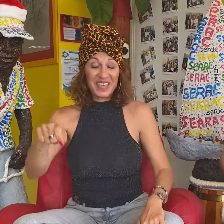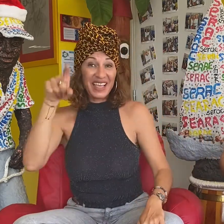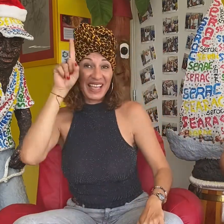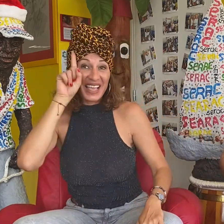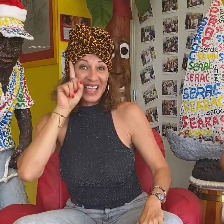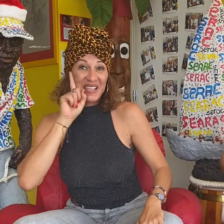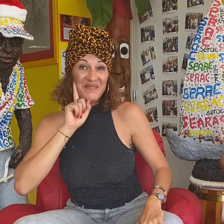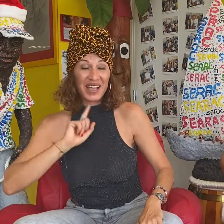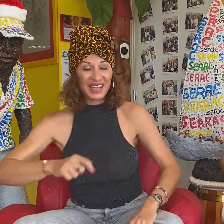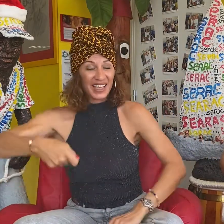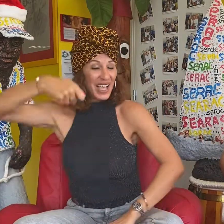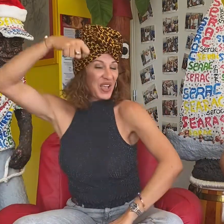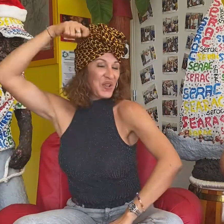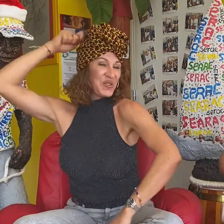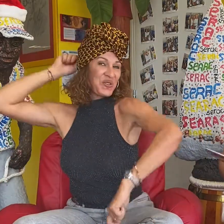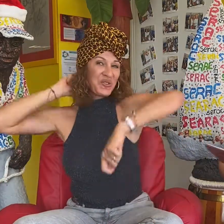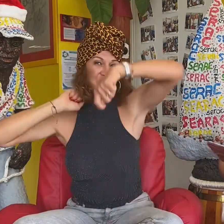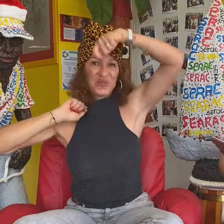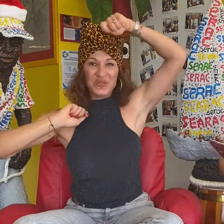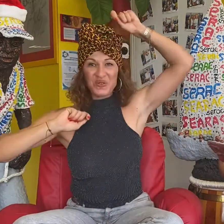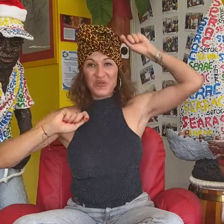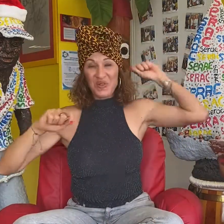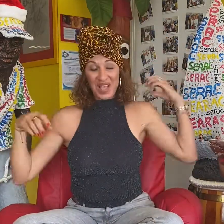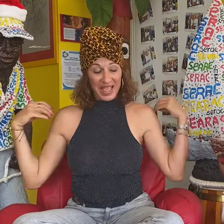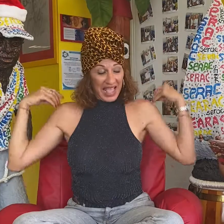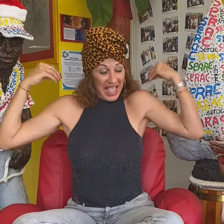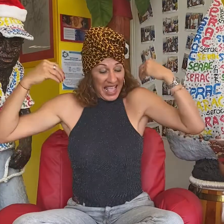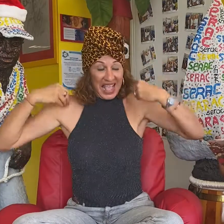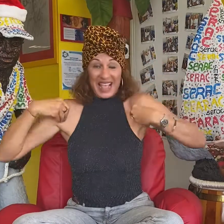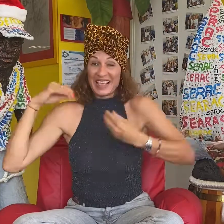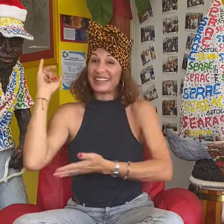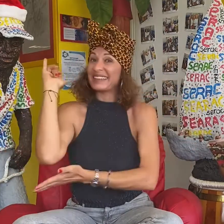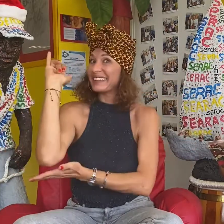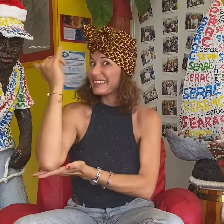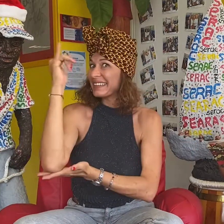Emma coiffe et rhabille ses poupées.